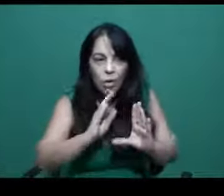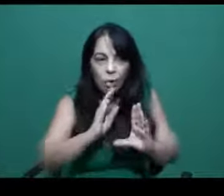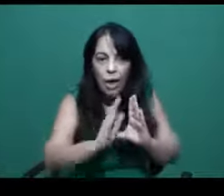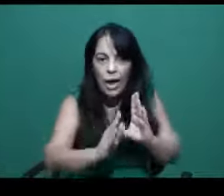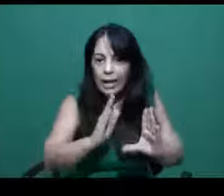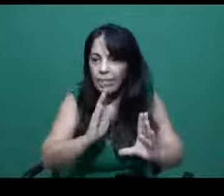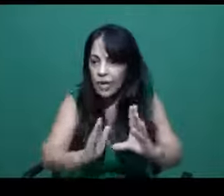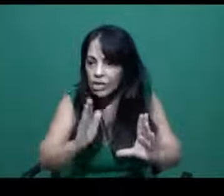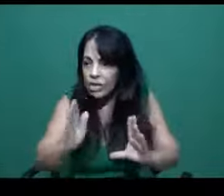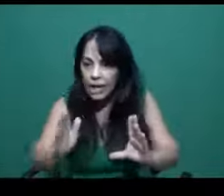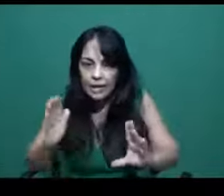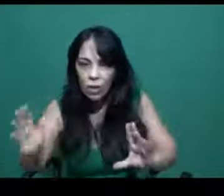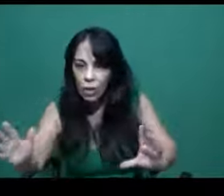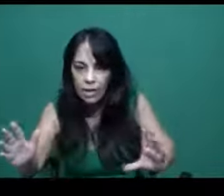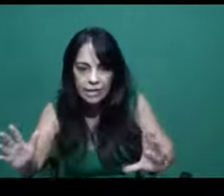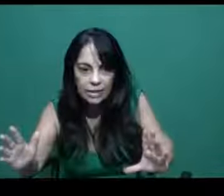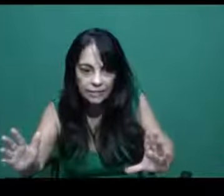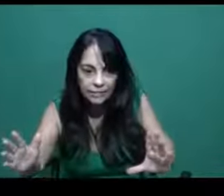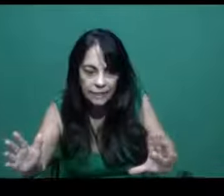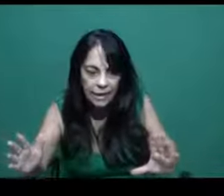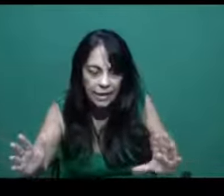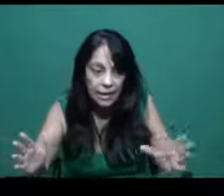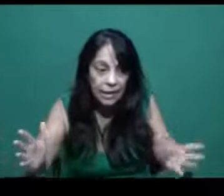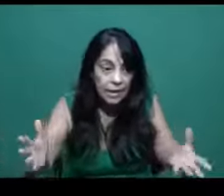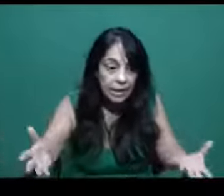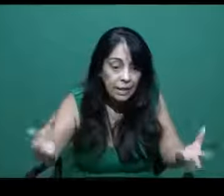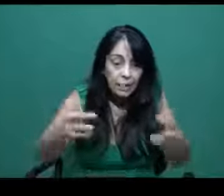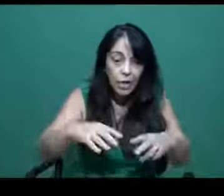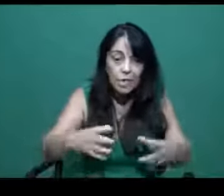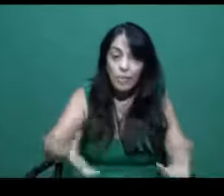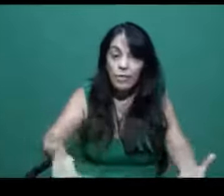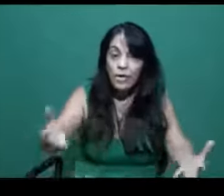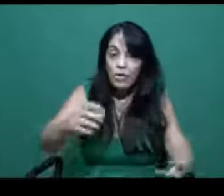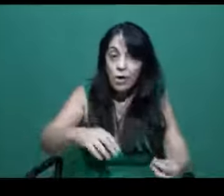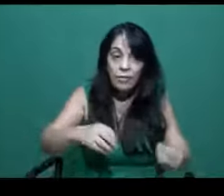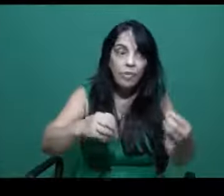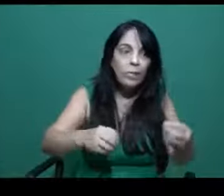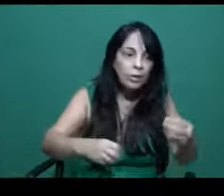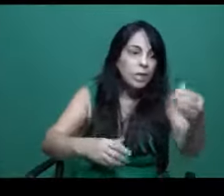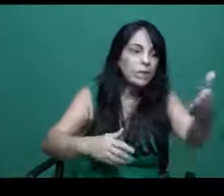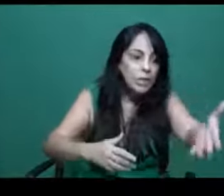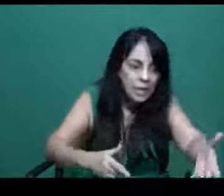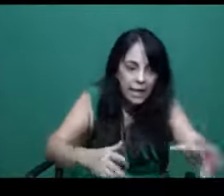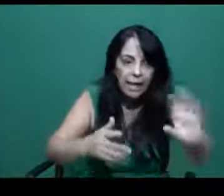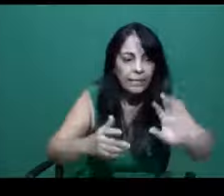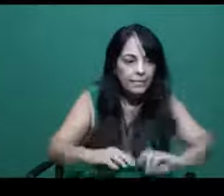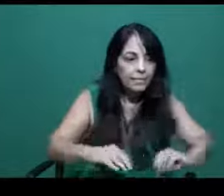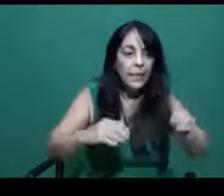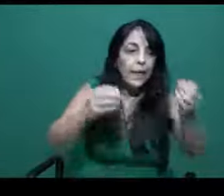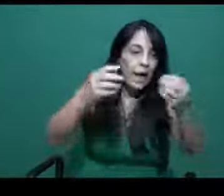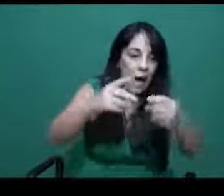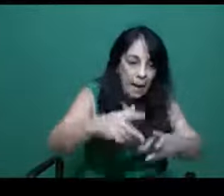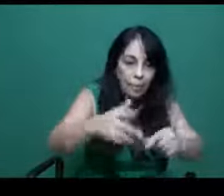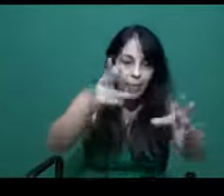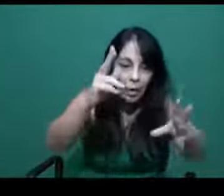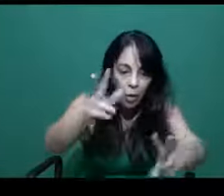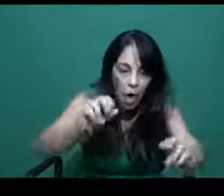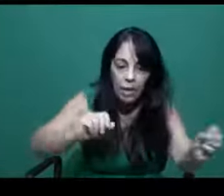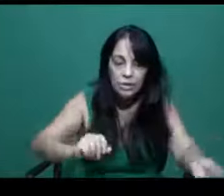qual era a vez de cada coisa. E depois a professora foi botando, você abre o